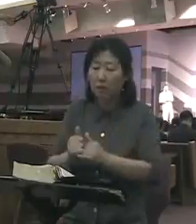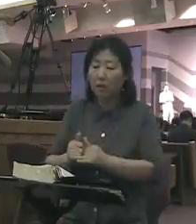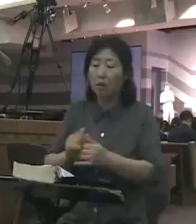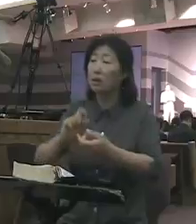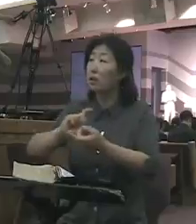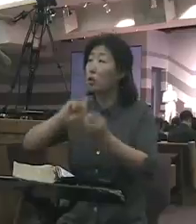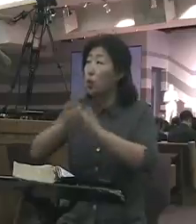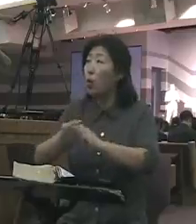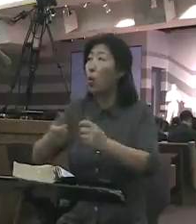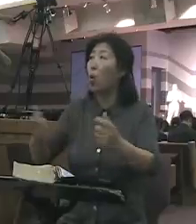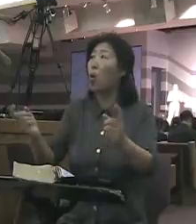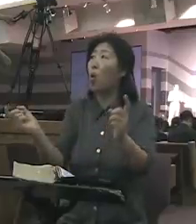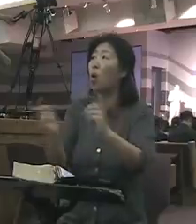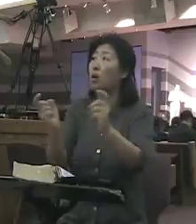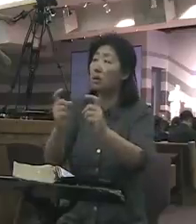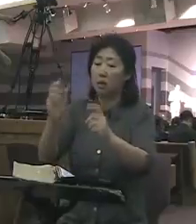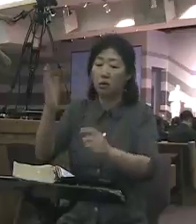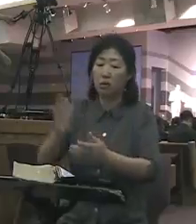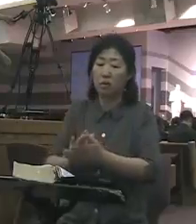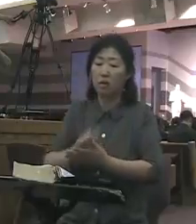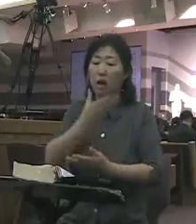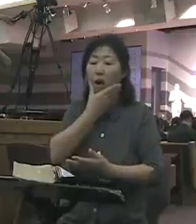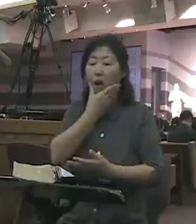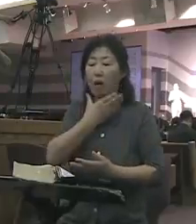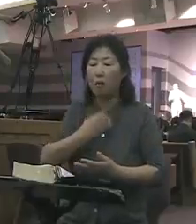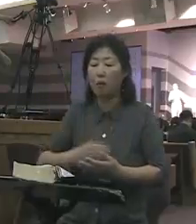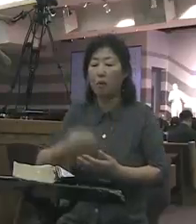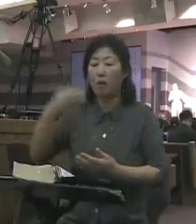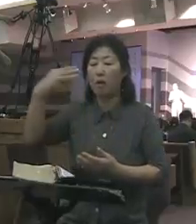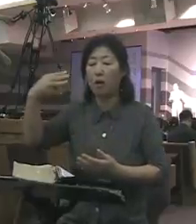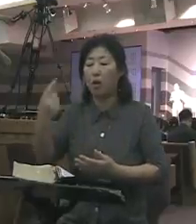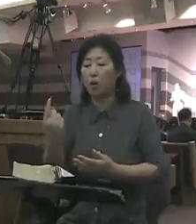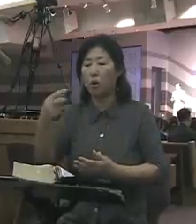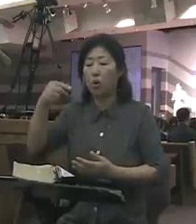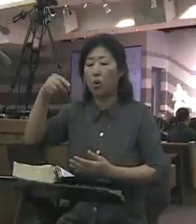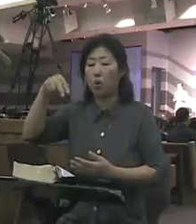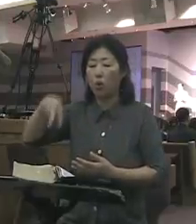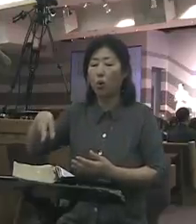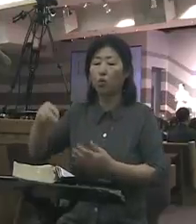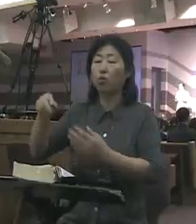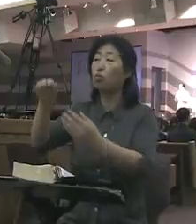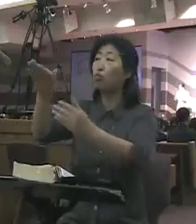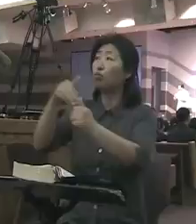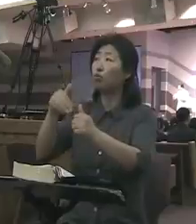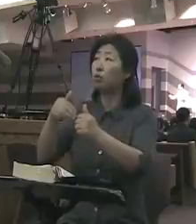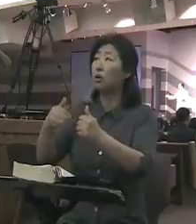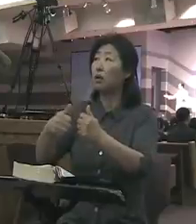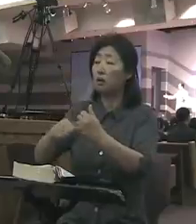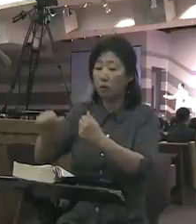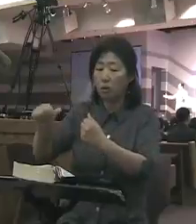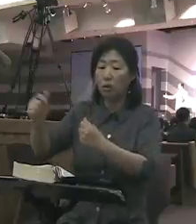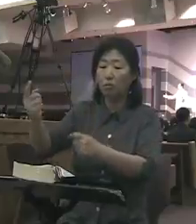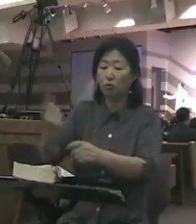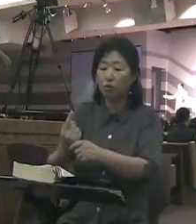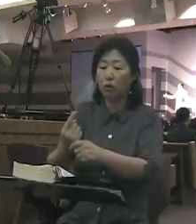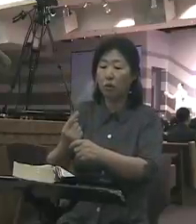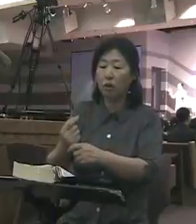아브라함이 롯을 불러다가 이제 더 이상 우리가 이렇게 다투면서 있는 것이 옳지 않으니 우리 같이 헤어지자. 로사, 너가